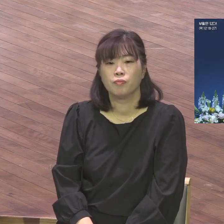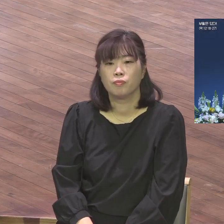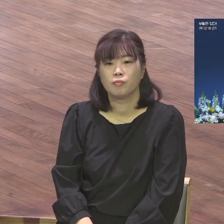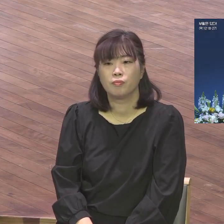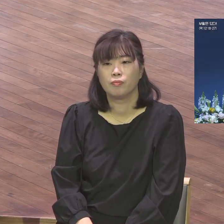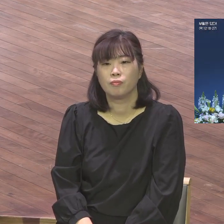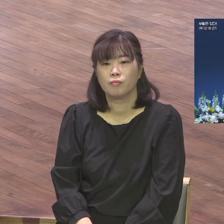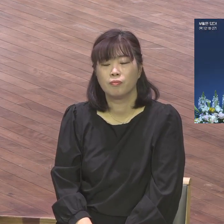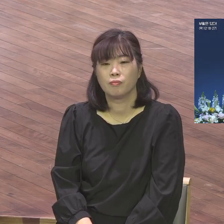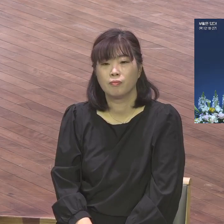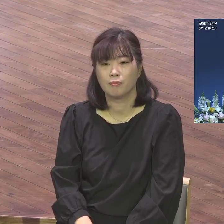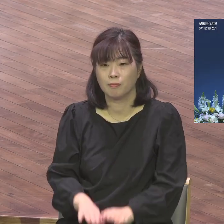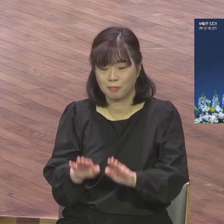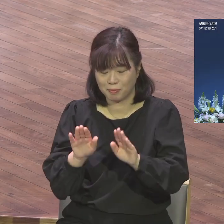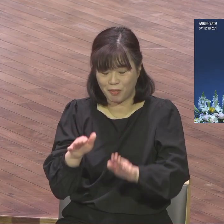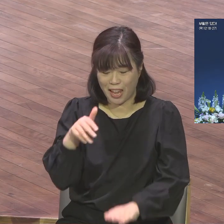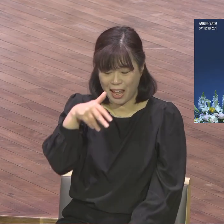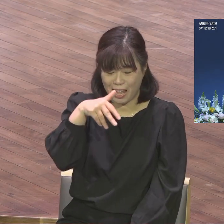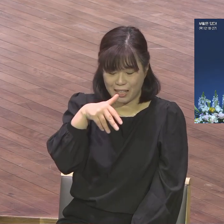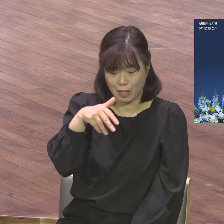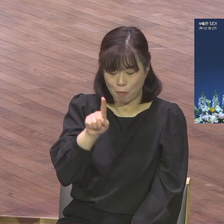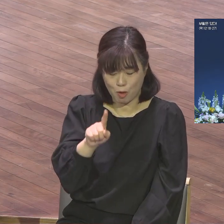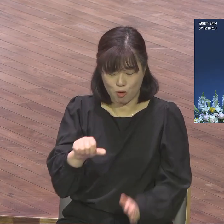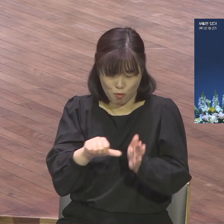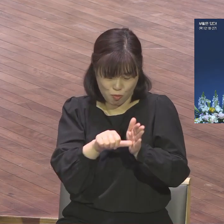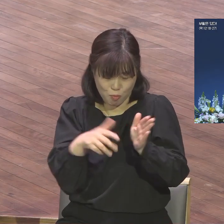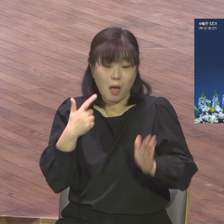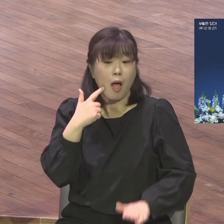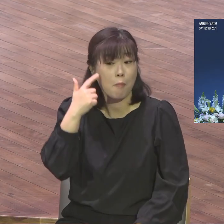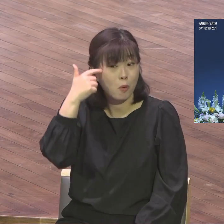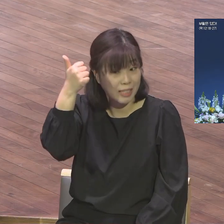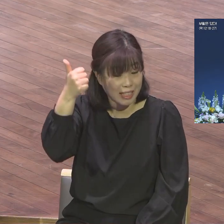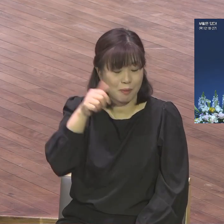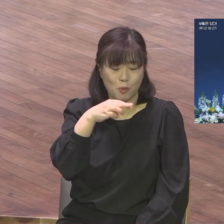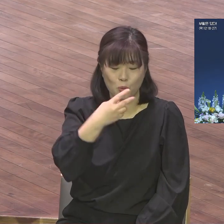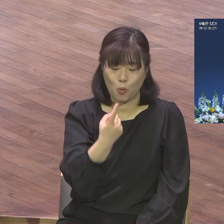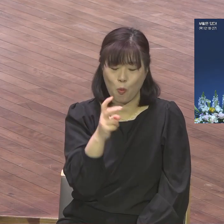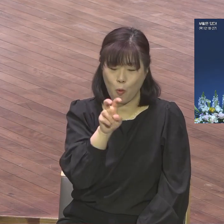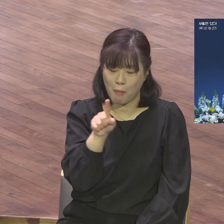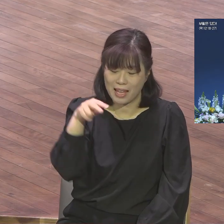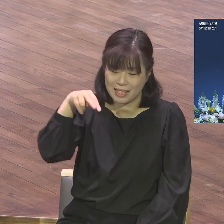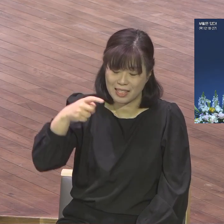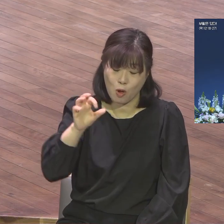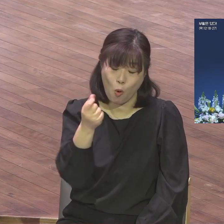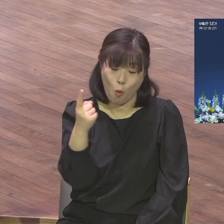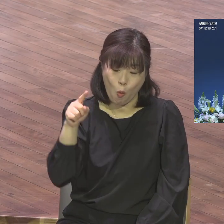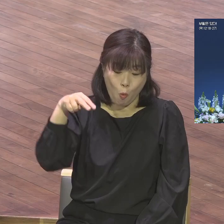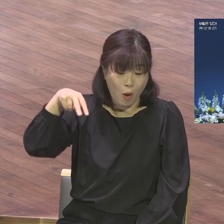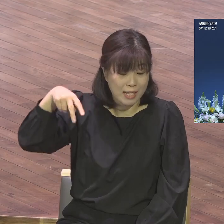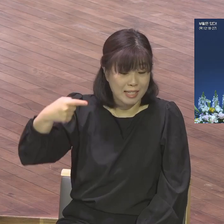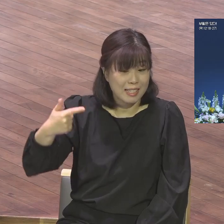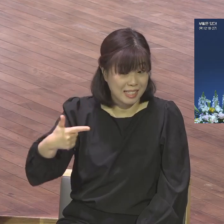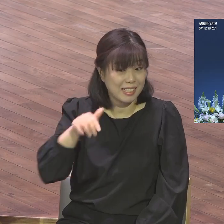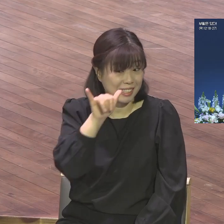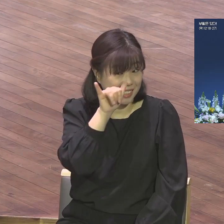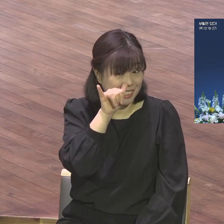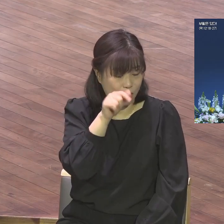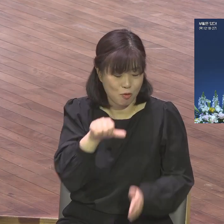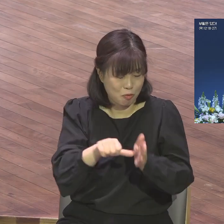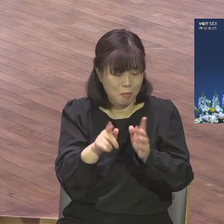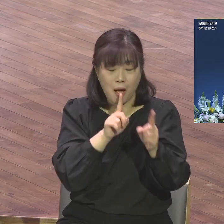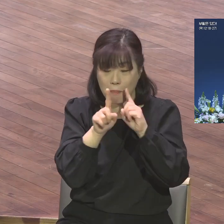유일한 청교도 목사인 토마스 왓슨은 이런 말을 했어요. 우리는 아침에